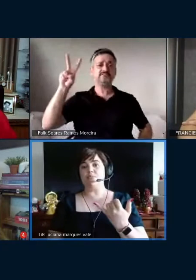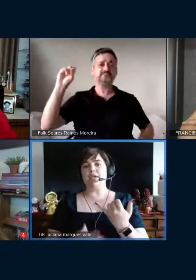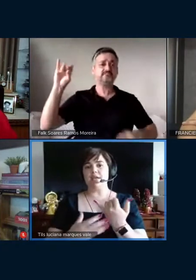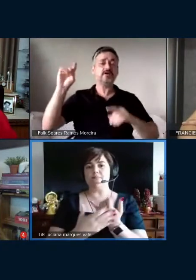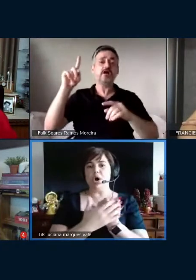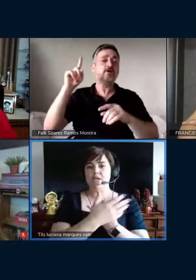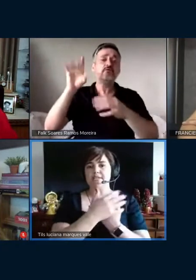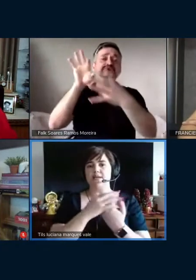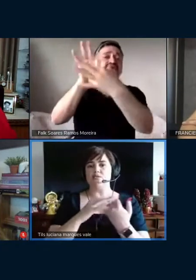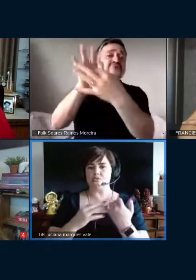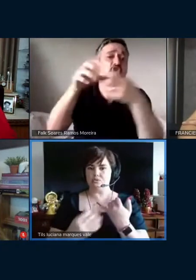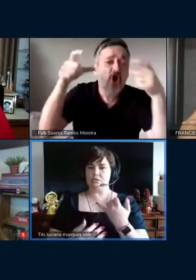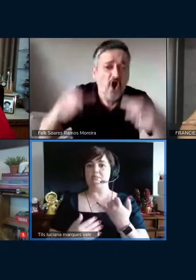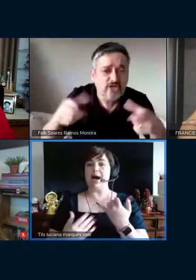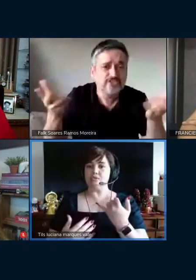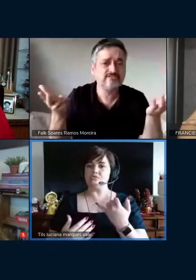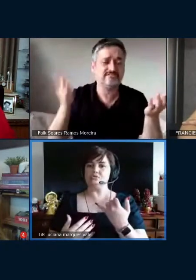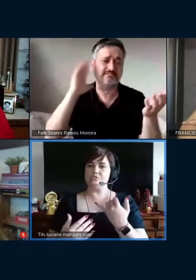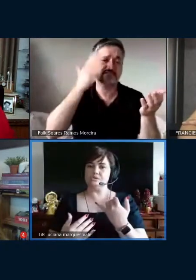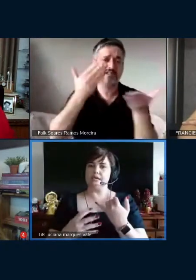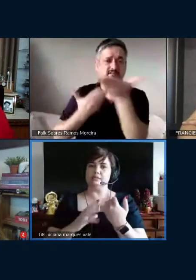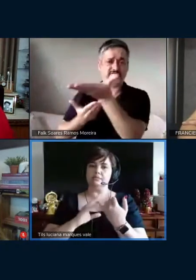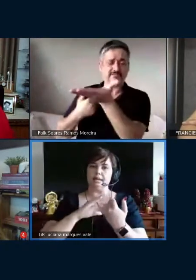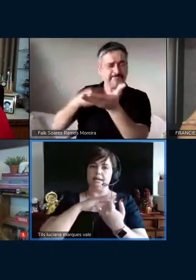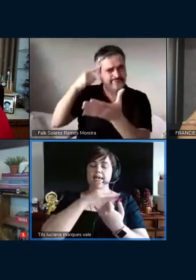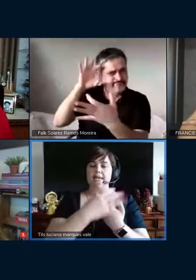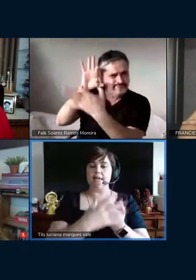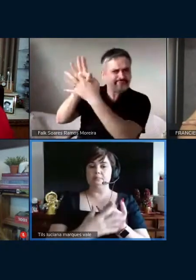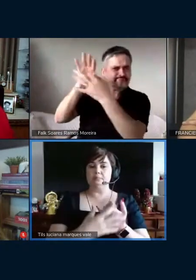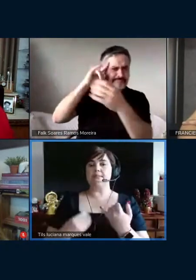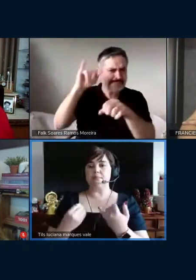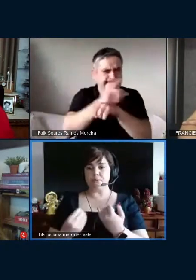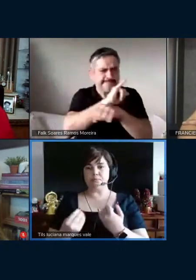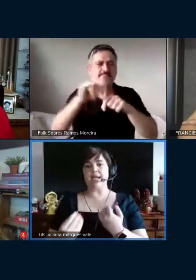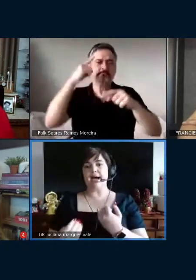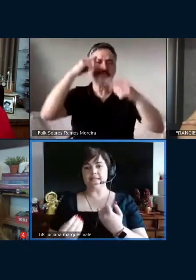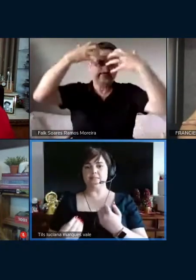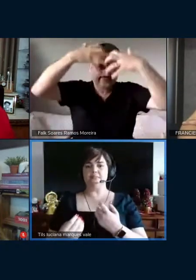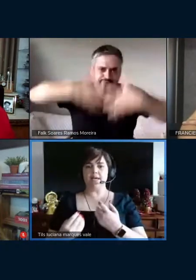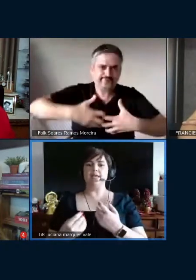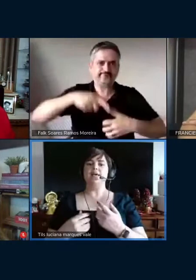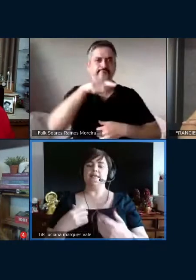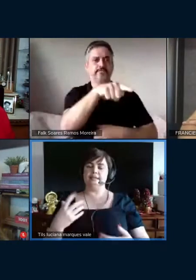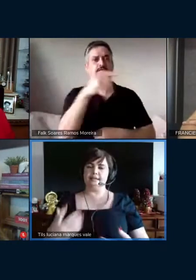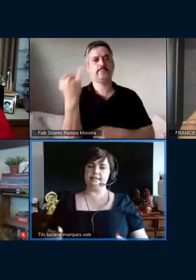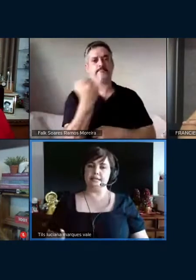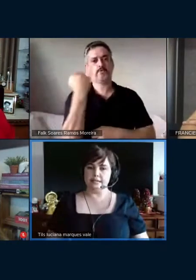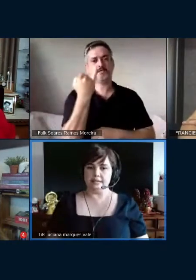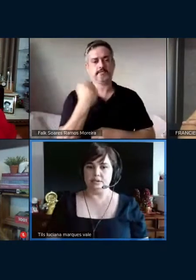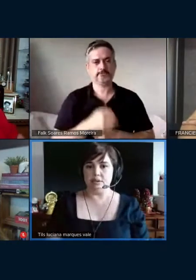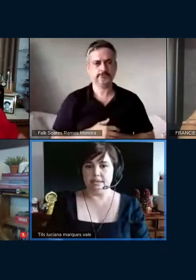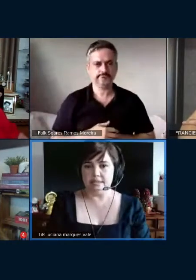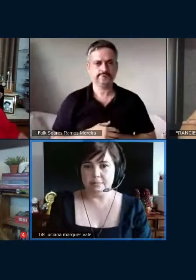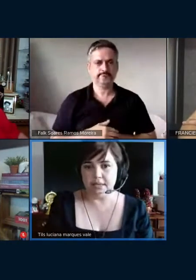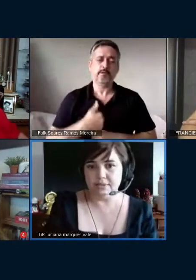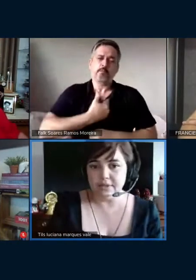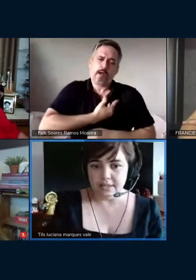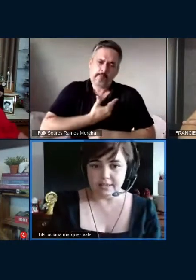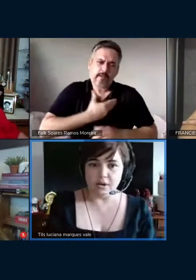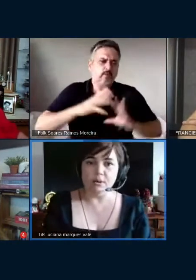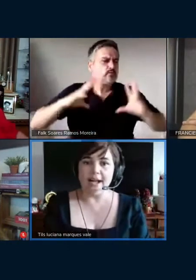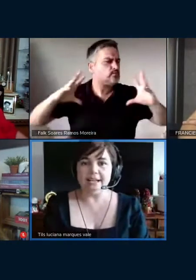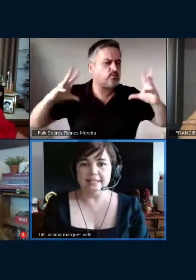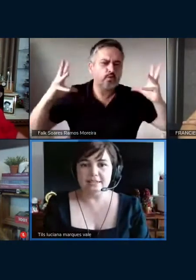um termo que ele pode ser construído para o surdo cego também, que ele pode se apropriar também desse